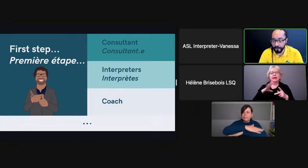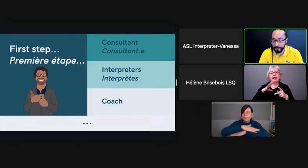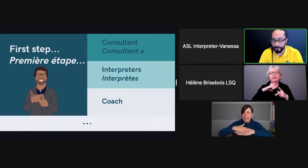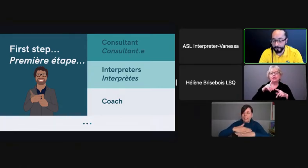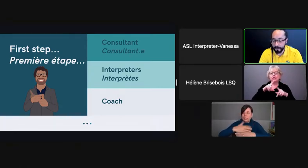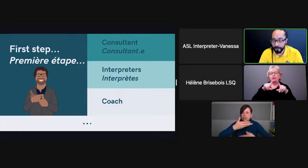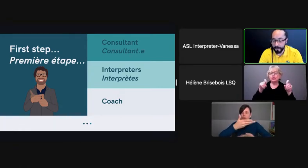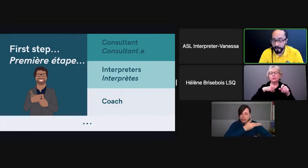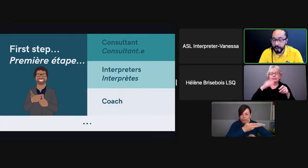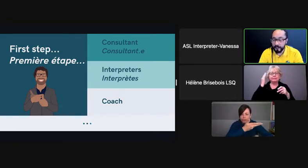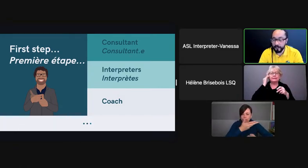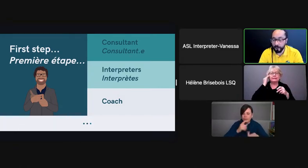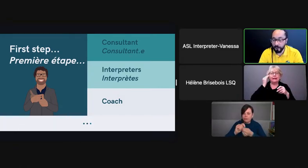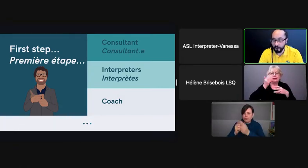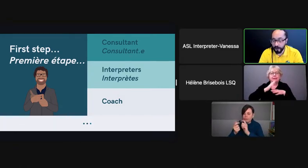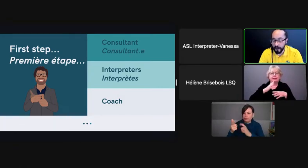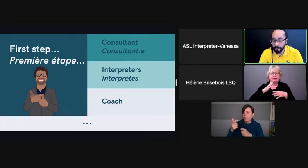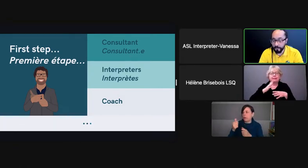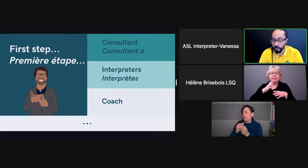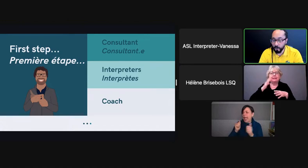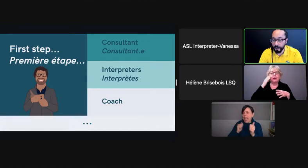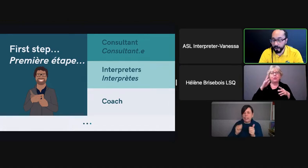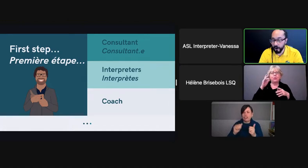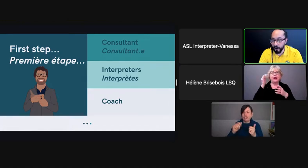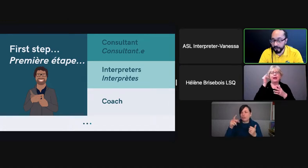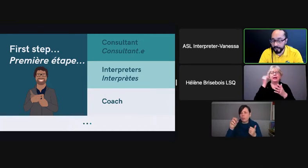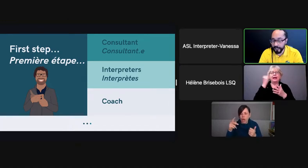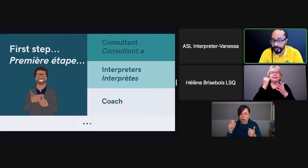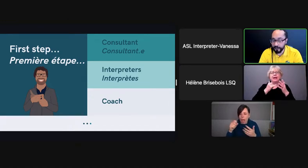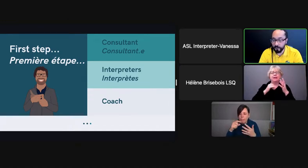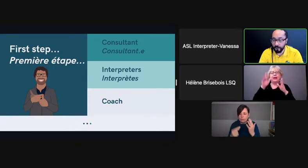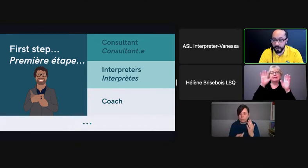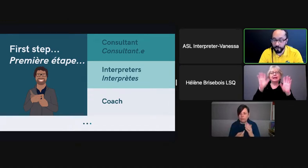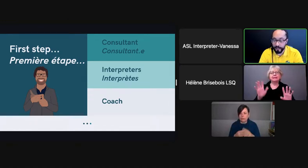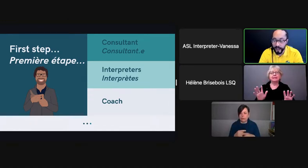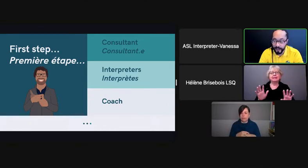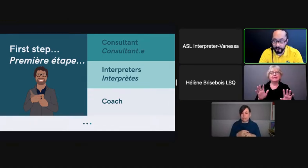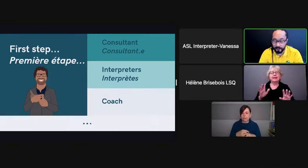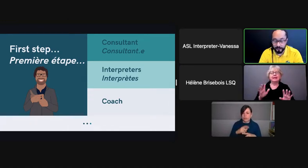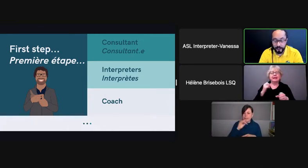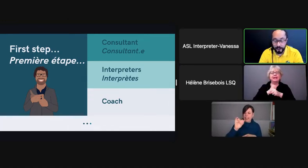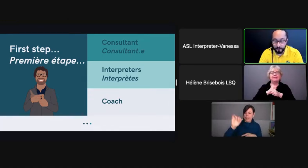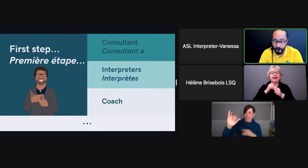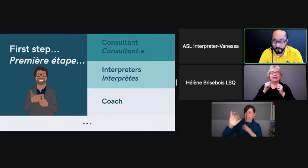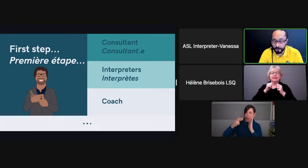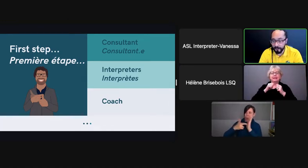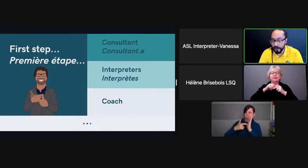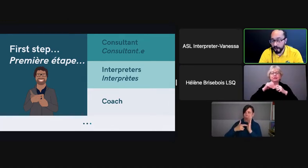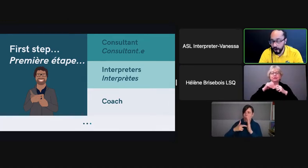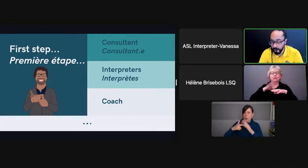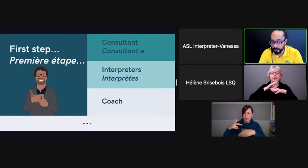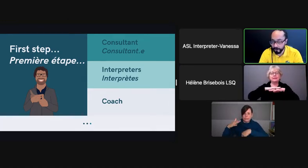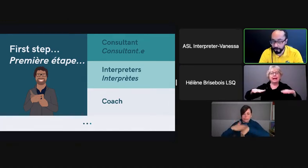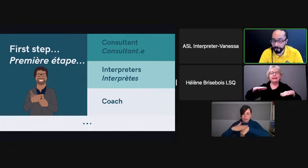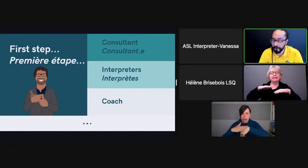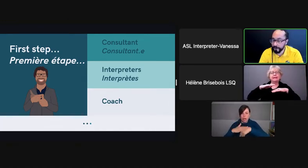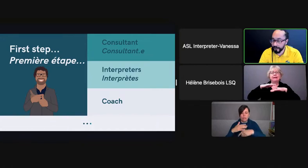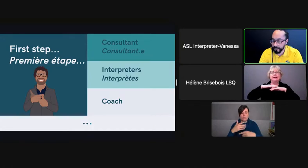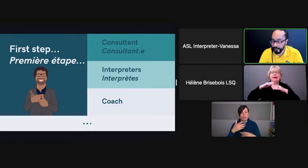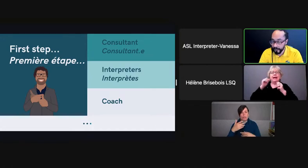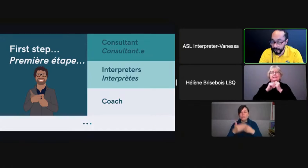dans le domaine des arts de la scène. Par exemple, travailler sur une scène, travailler avec des acteurs,